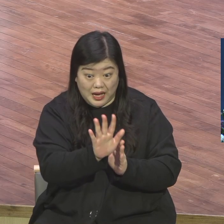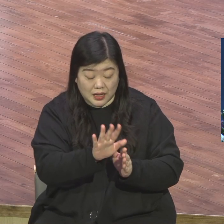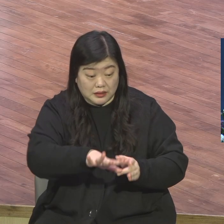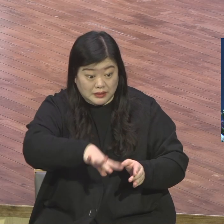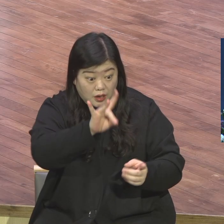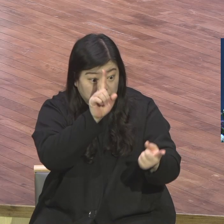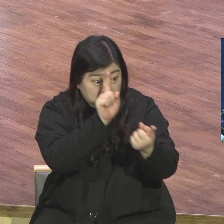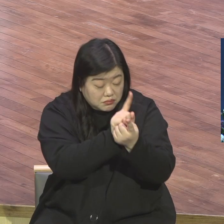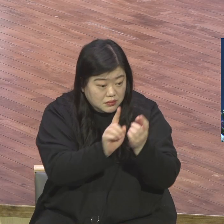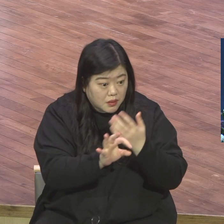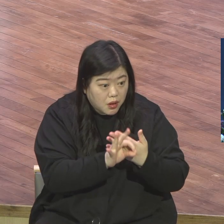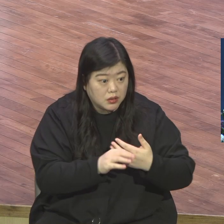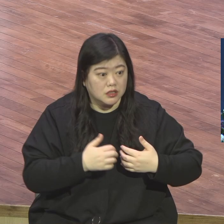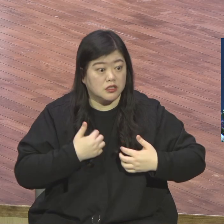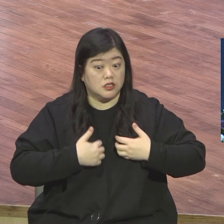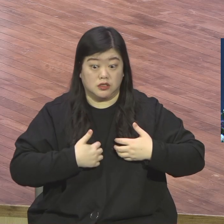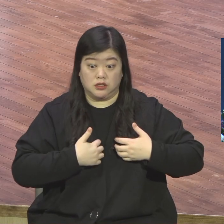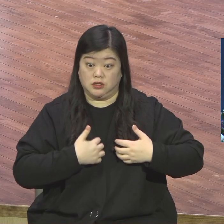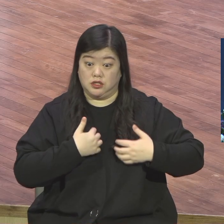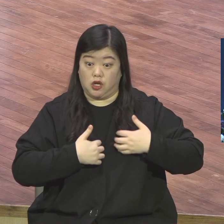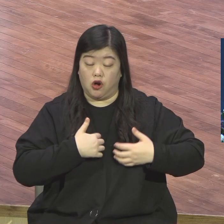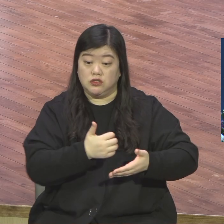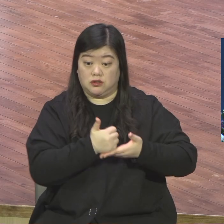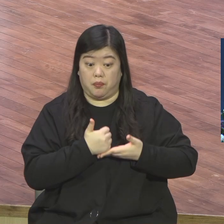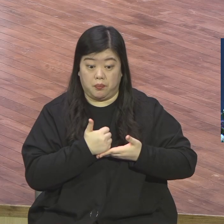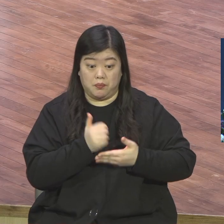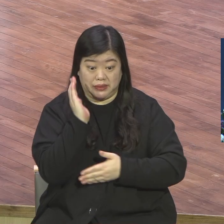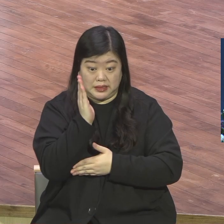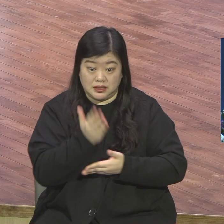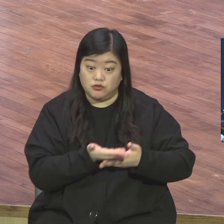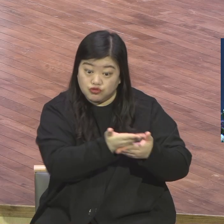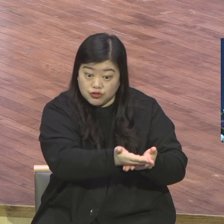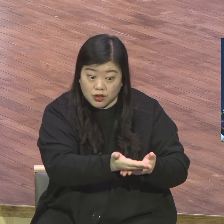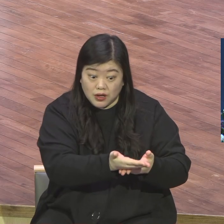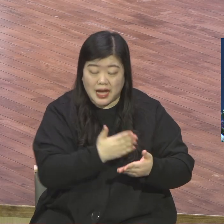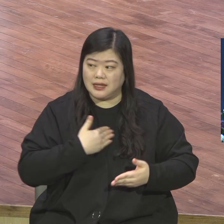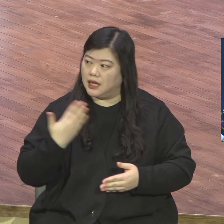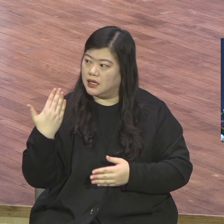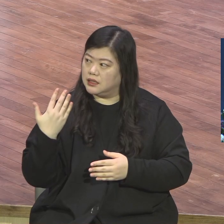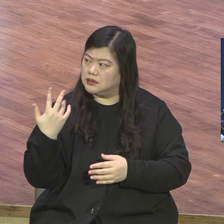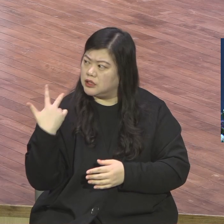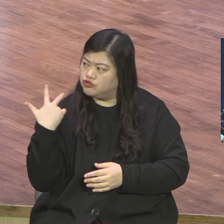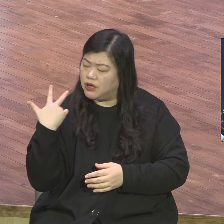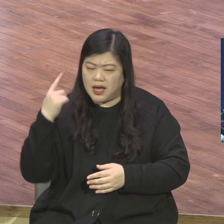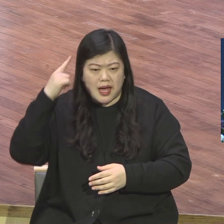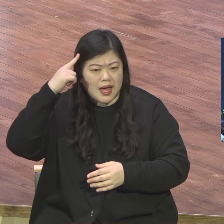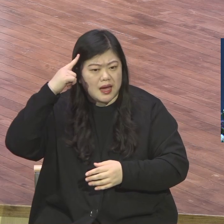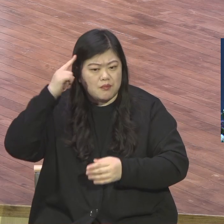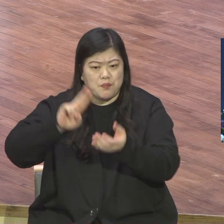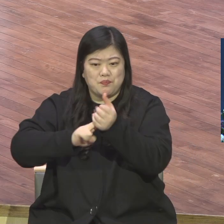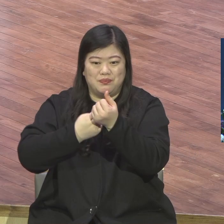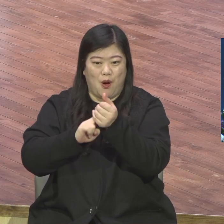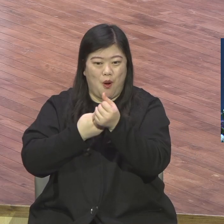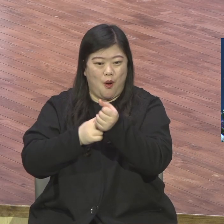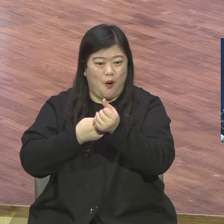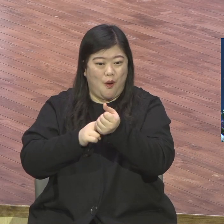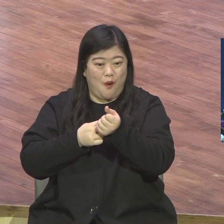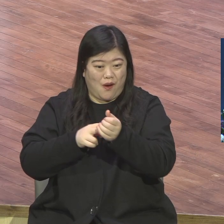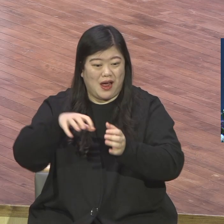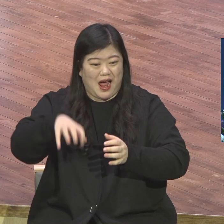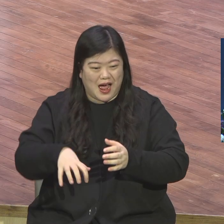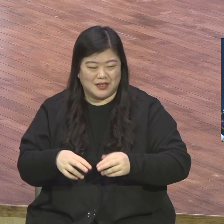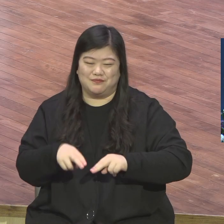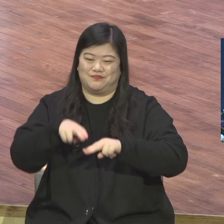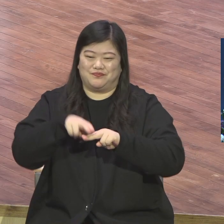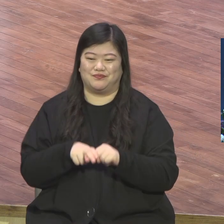지난주도 미장원 원장님 딸 보고 너 영접하자. 딱 잡고 영접시켜버려. 영접을 하고 나면 사람이 딱 바뀌어버려. 그때부터